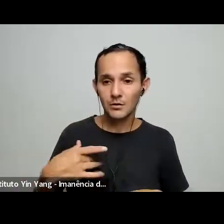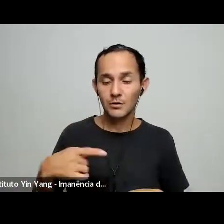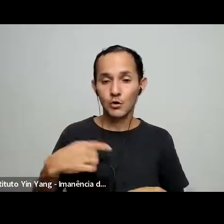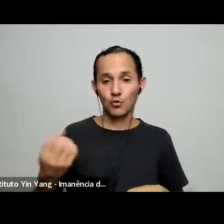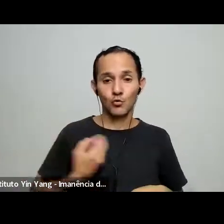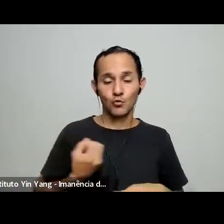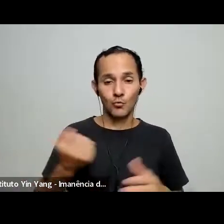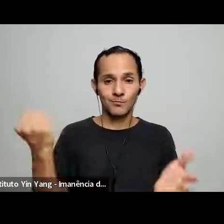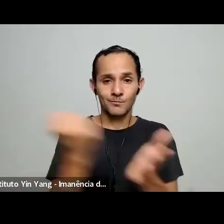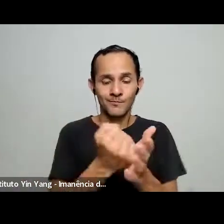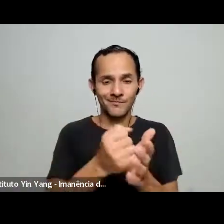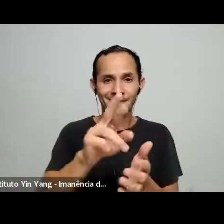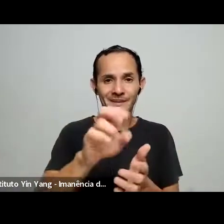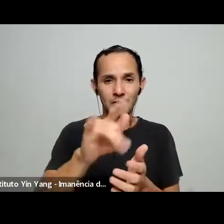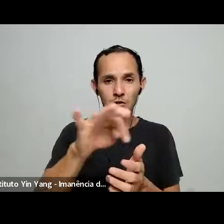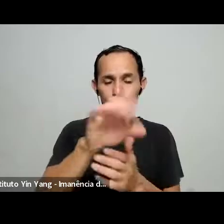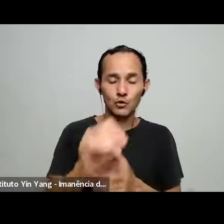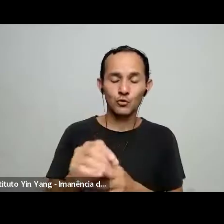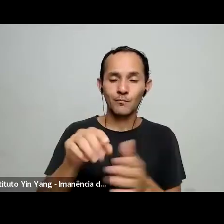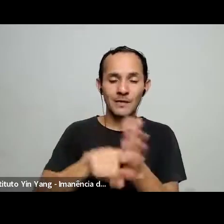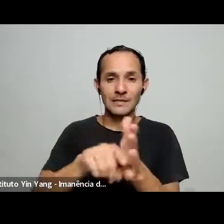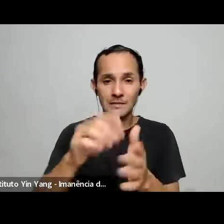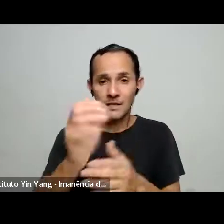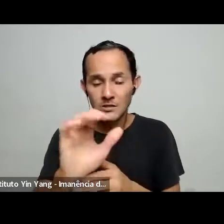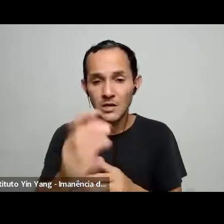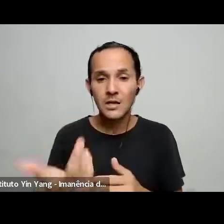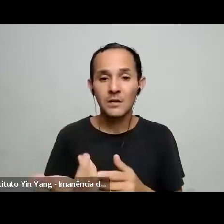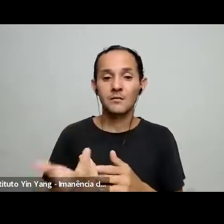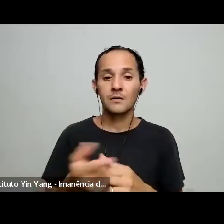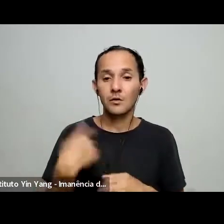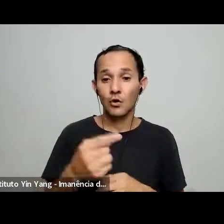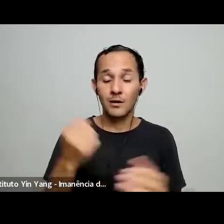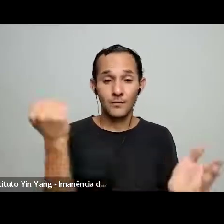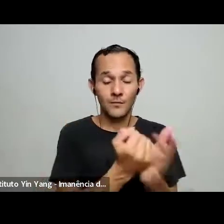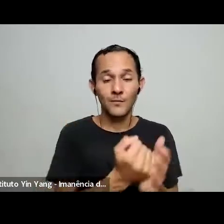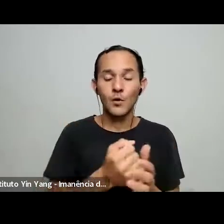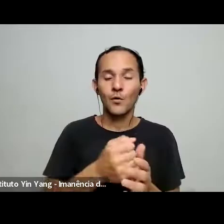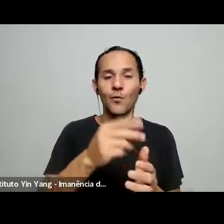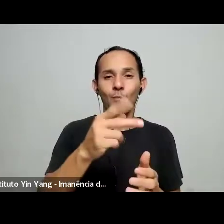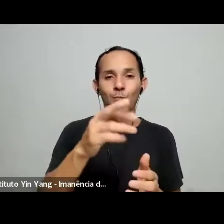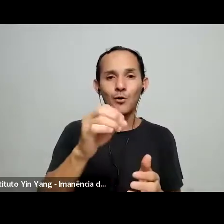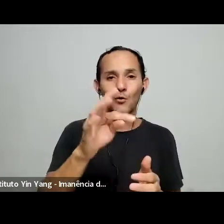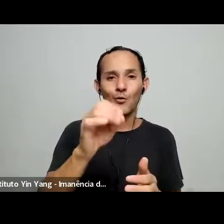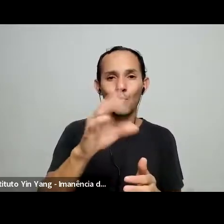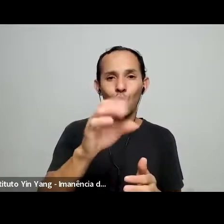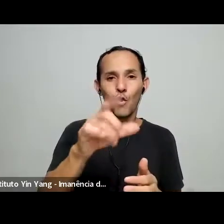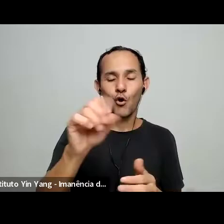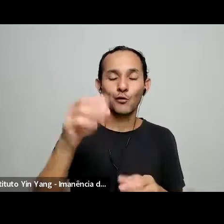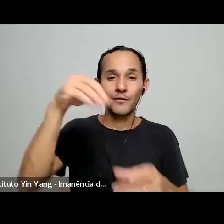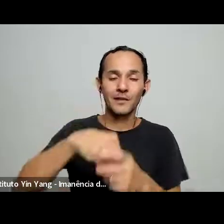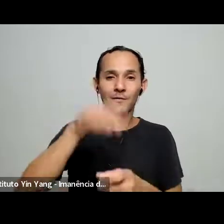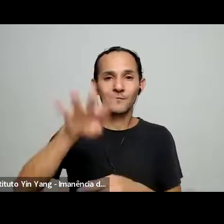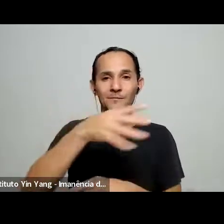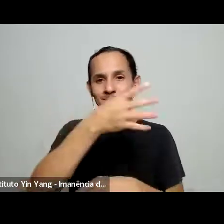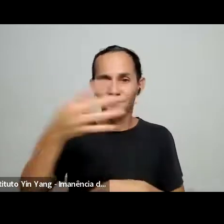de registro de pesquisa científica. A gente registra o protocolo da pesquisa também numa plataforma